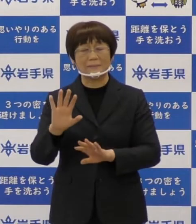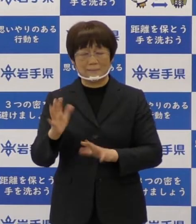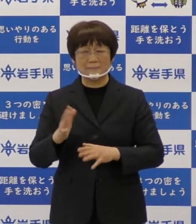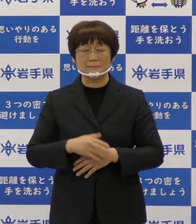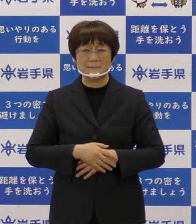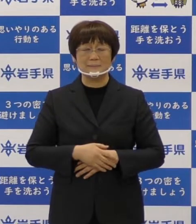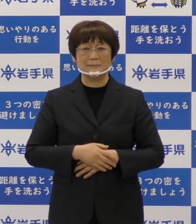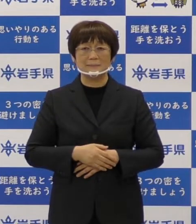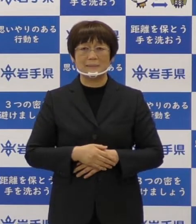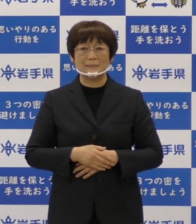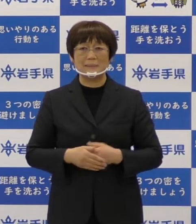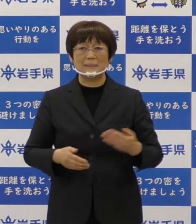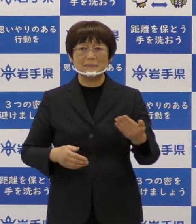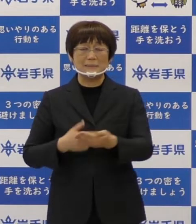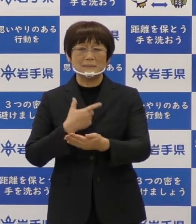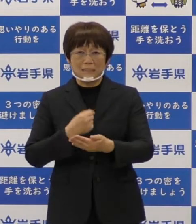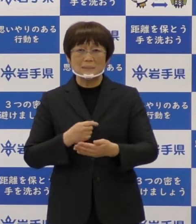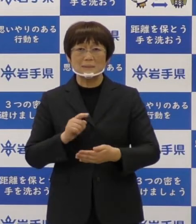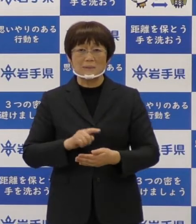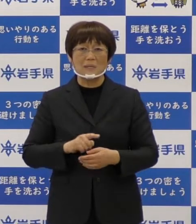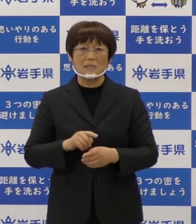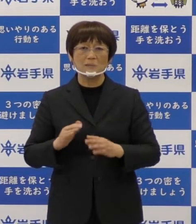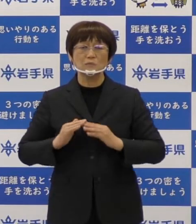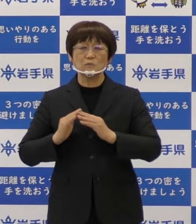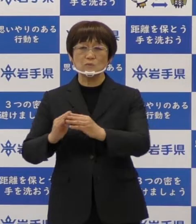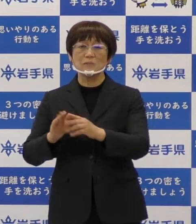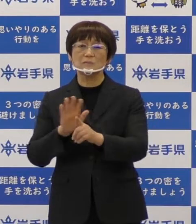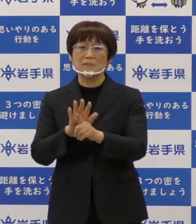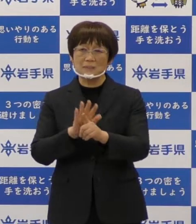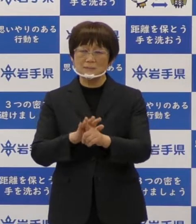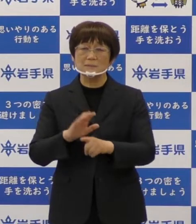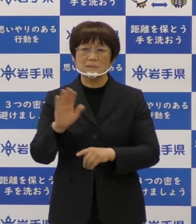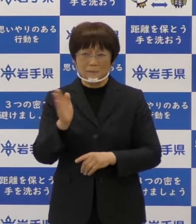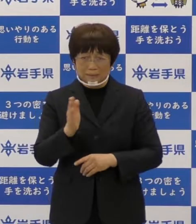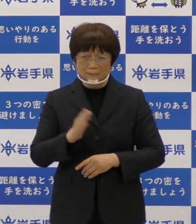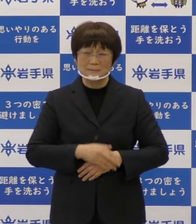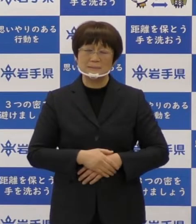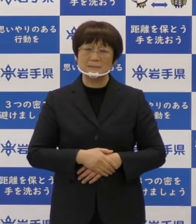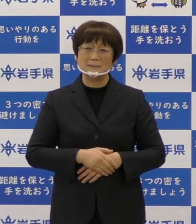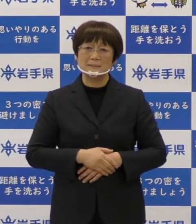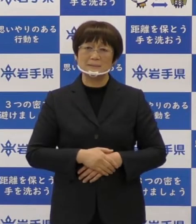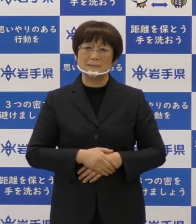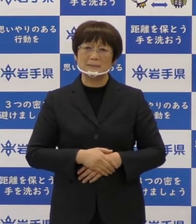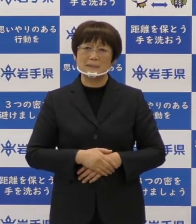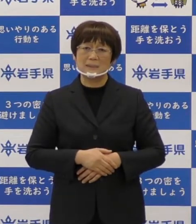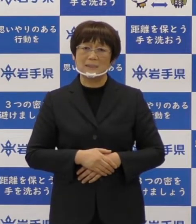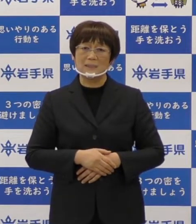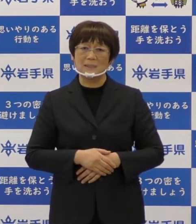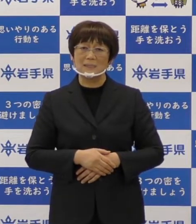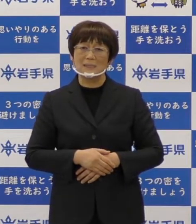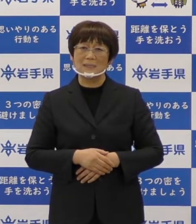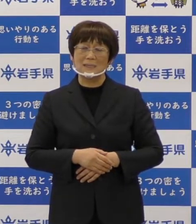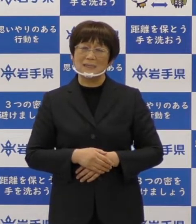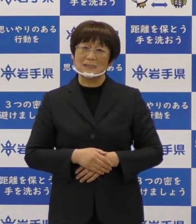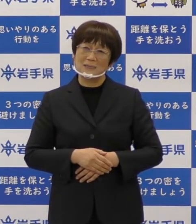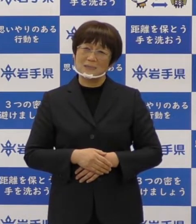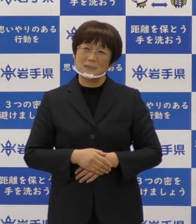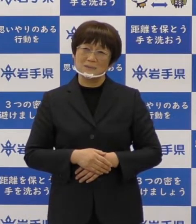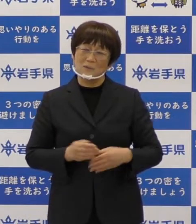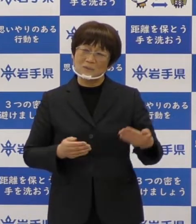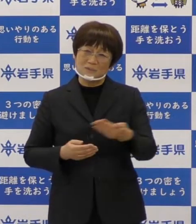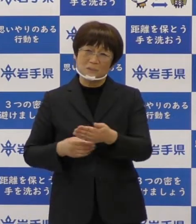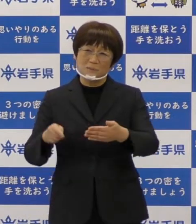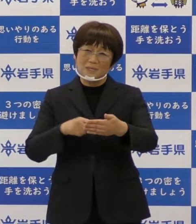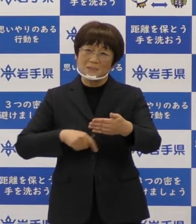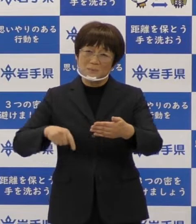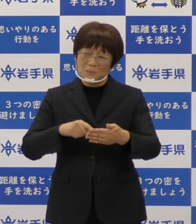たいのはその住宅支援ということではなくて、そのもう一回何を聞きたいのかちょっと聞